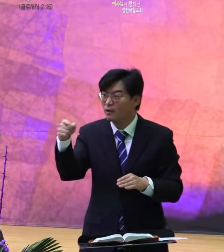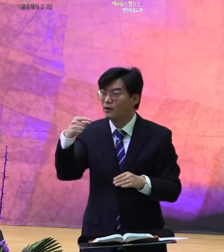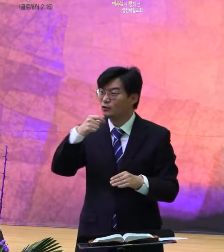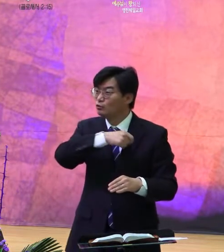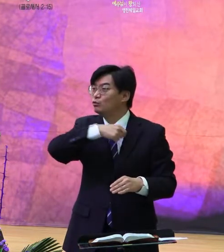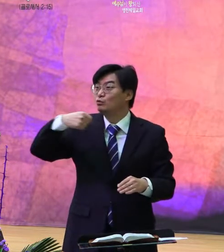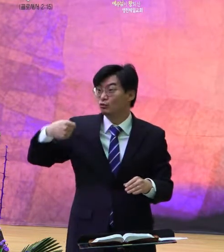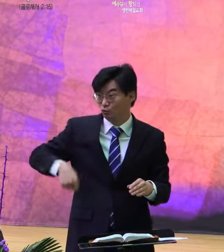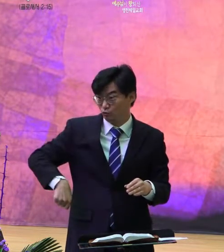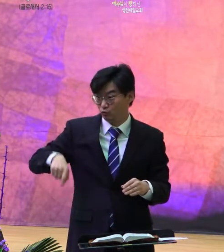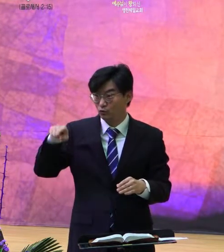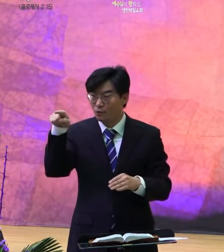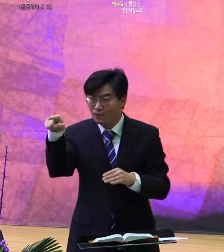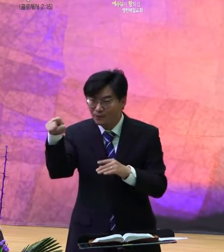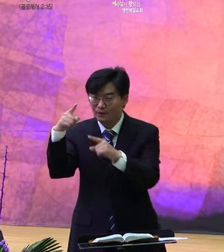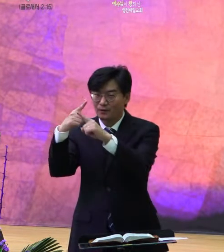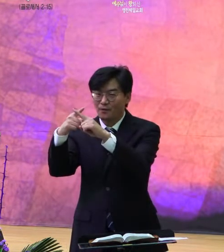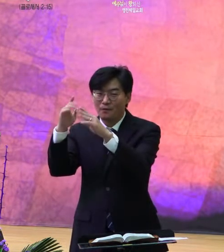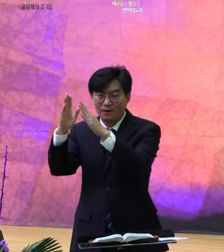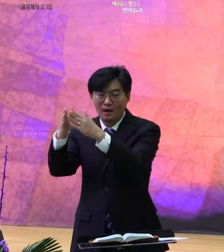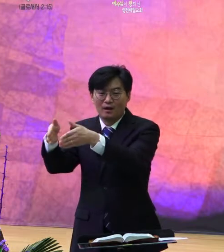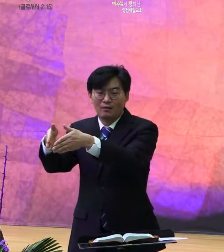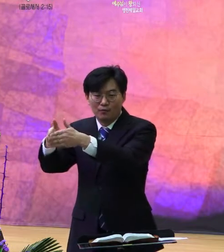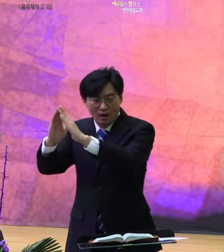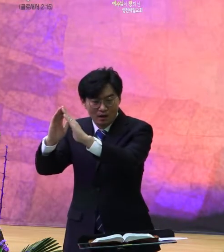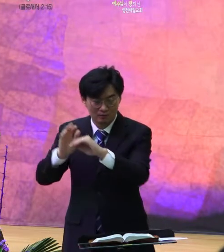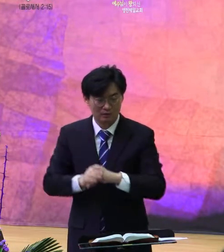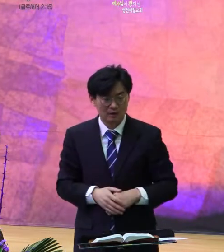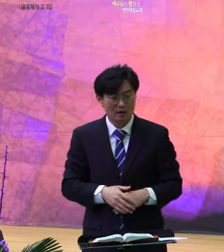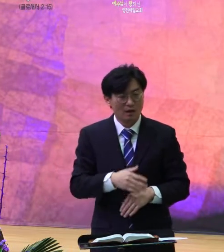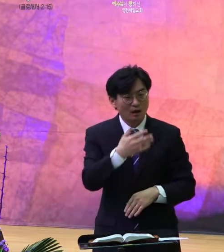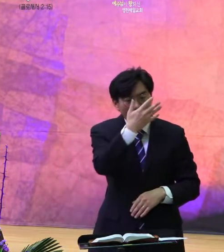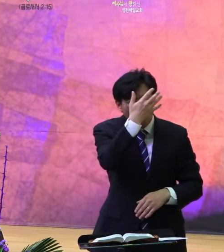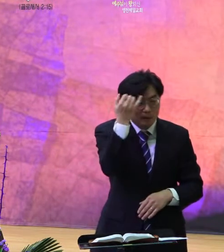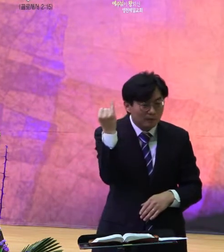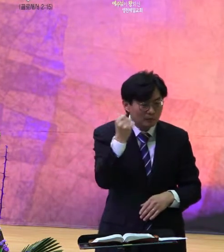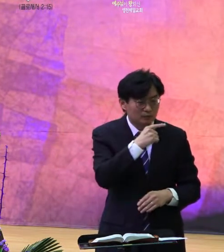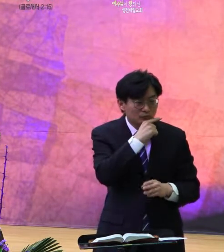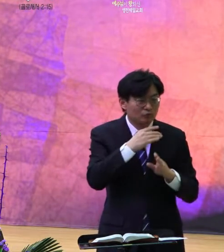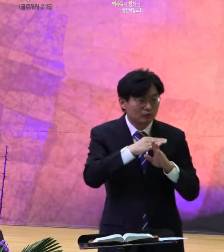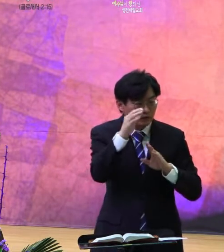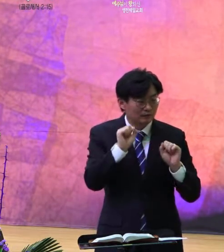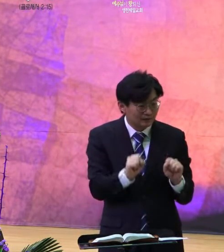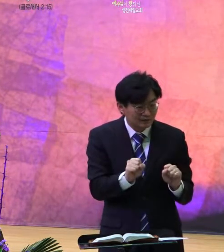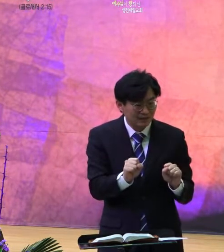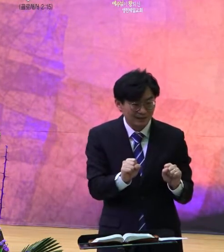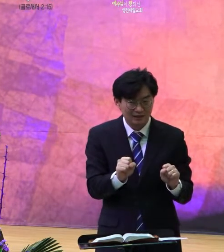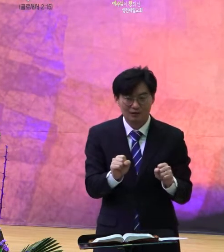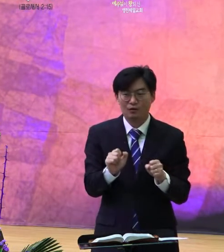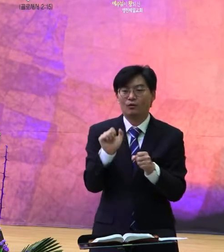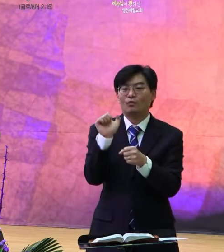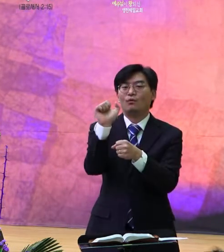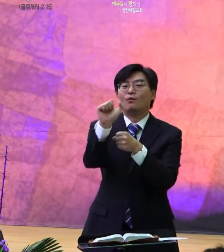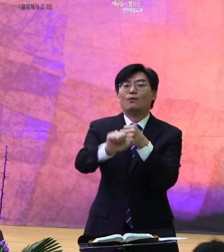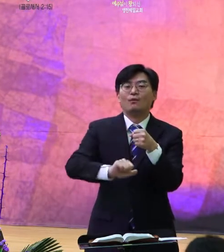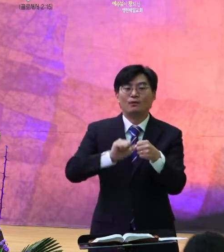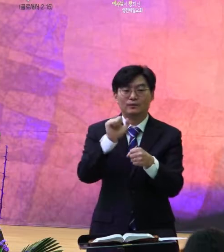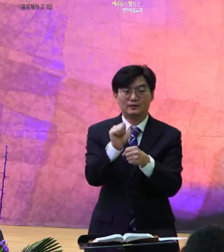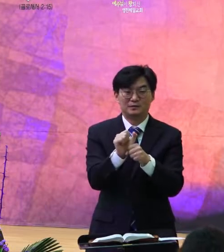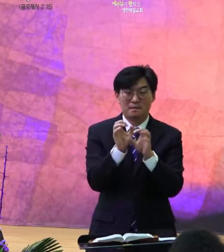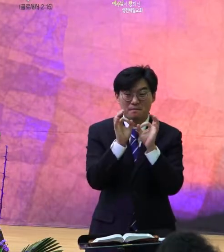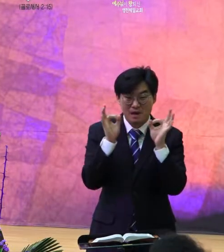50년 만에 그 할머니는 그 교회의 십자가를 보게 됐습니다. 50년 만에 십자가를 보고 할머니는